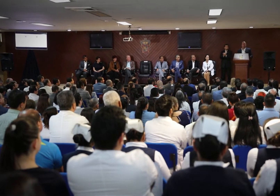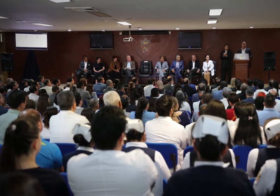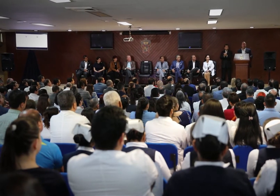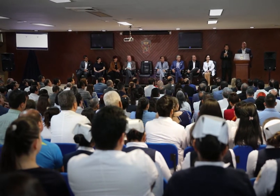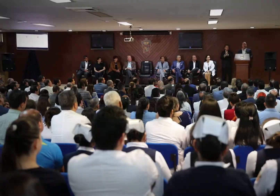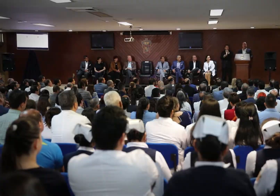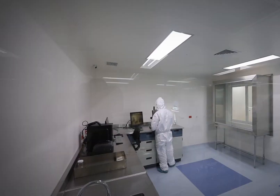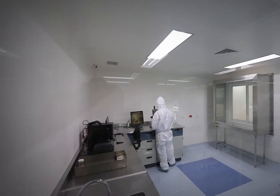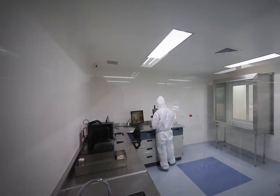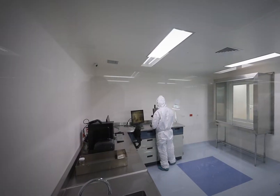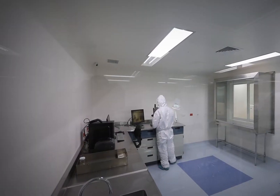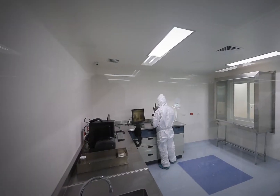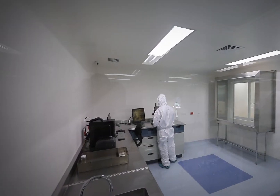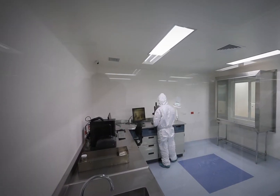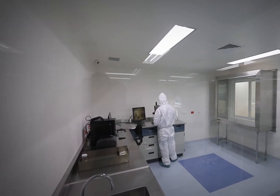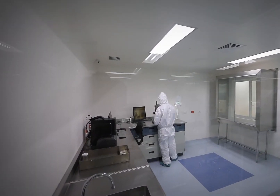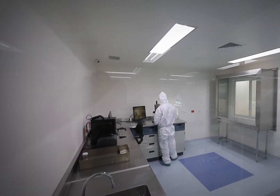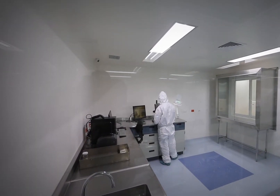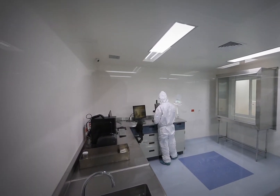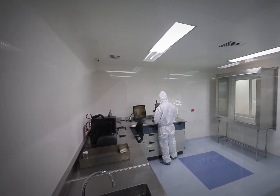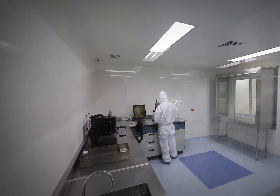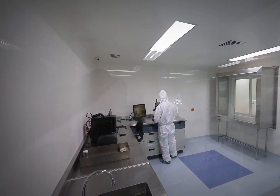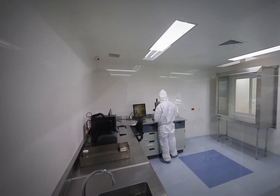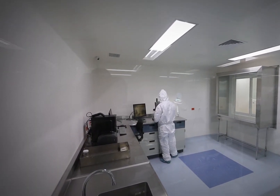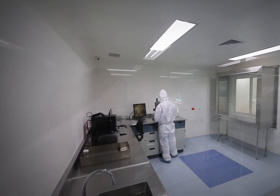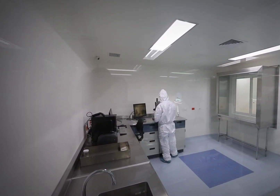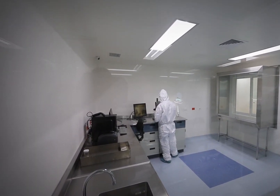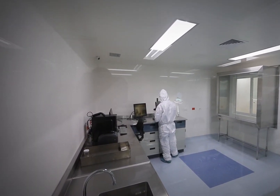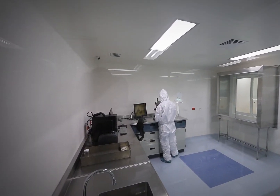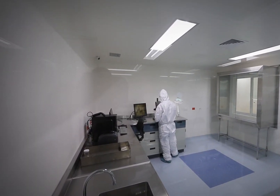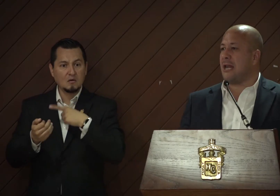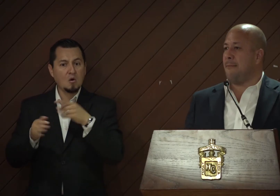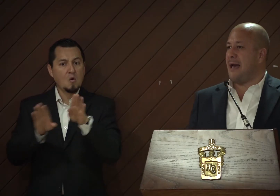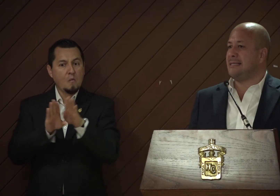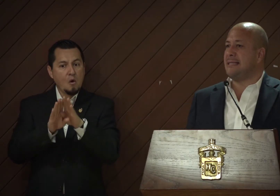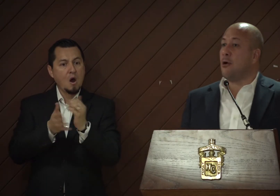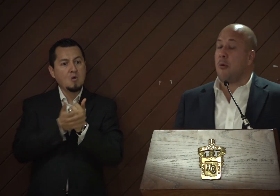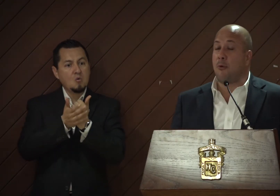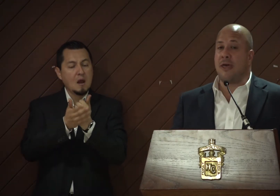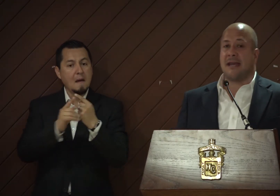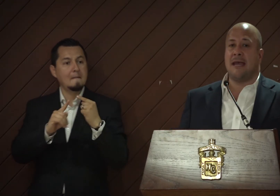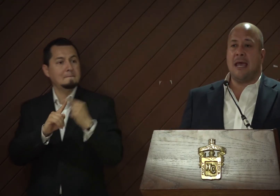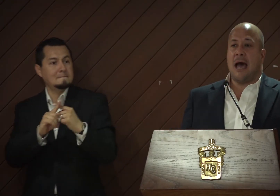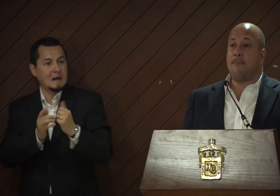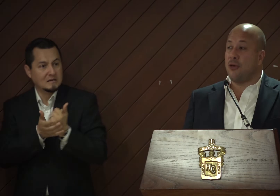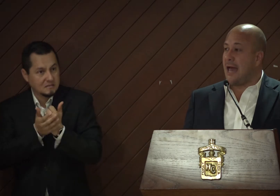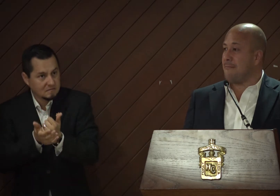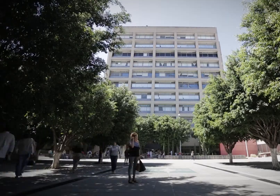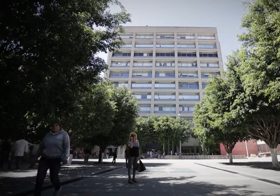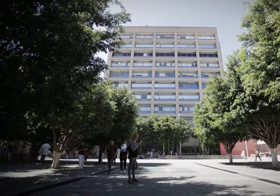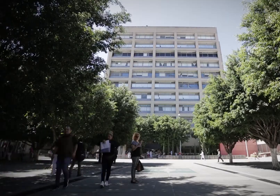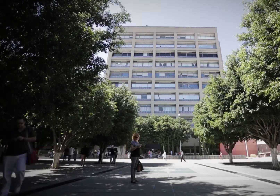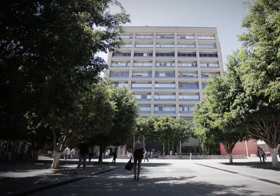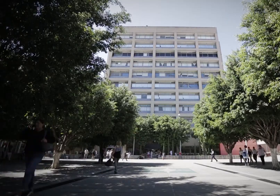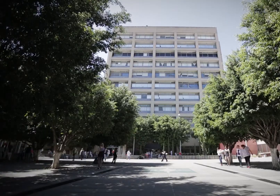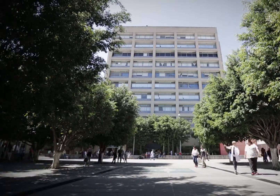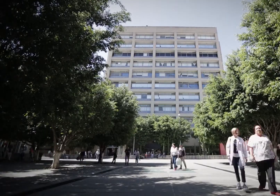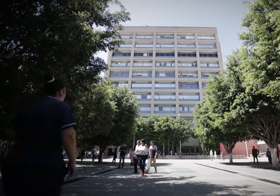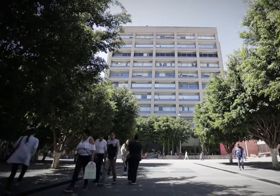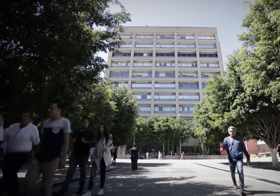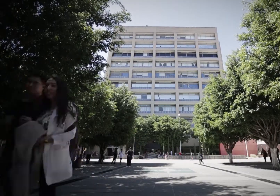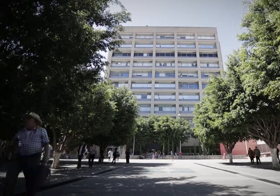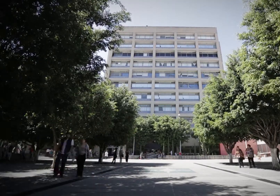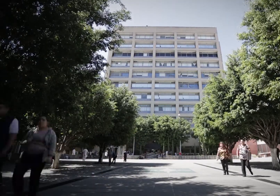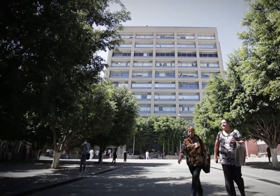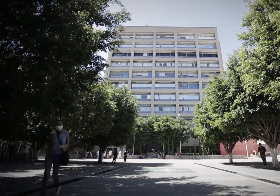que establece las condiciones en términos de cómo ayudarle más, de cómo poder apoyar más a quienes están